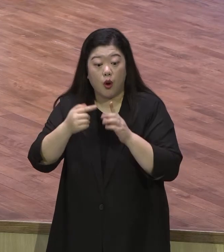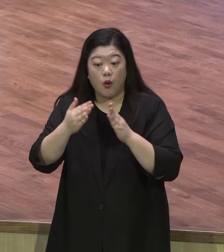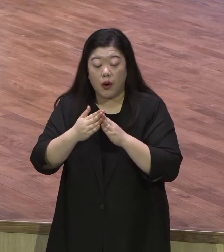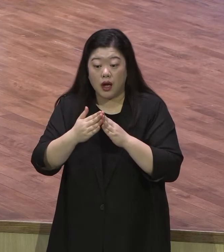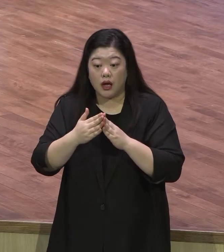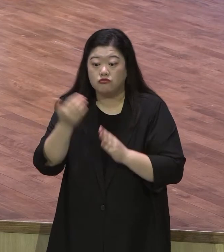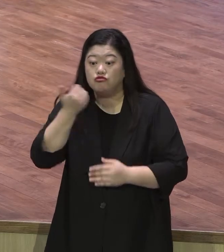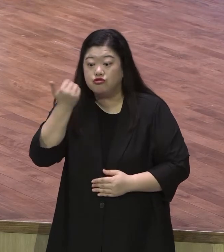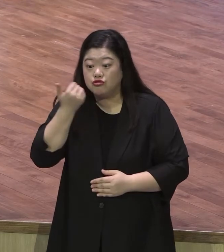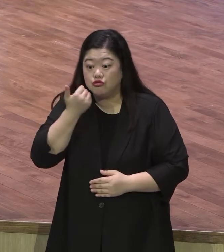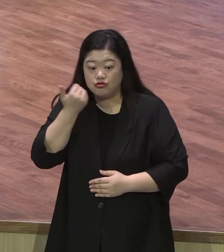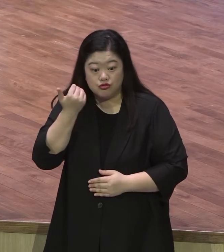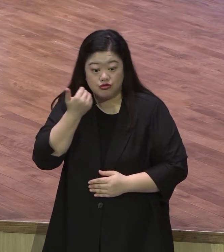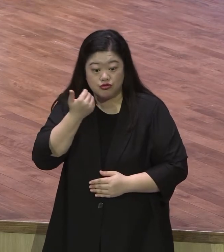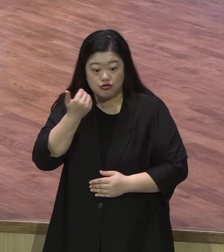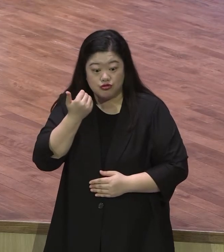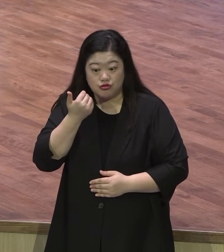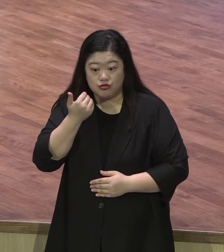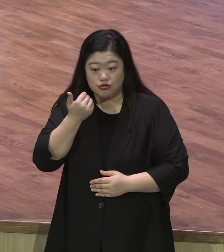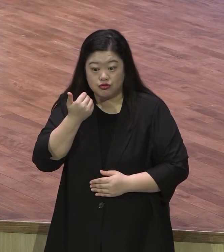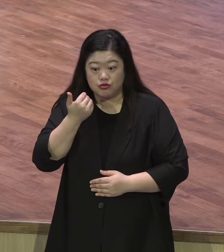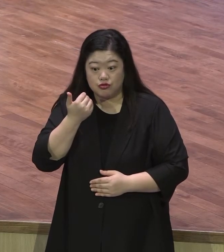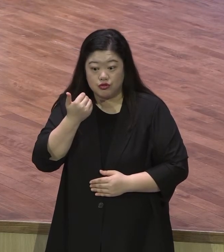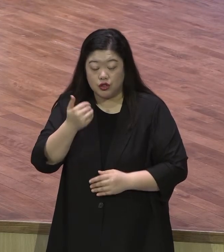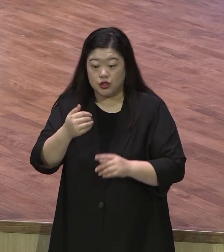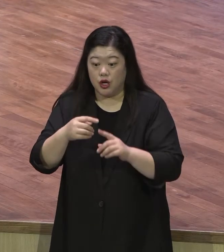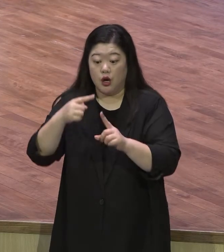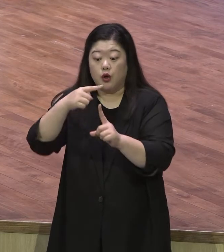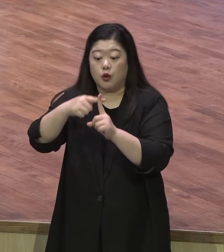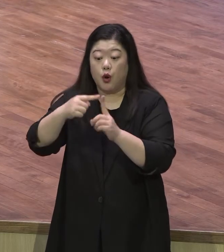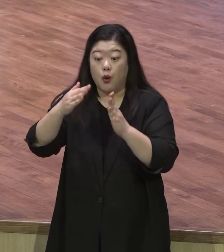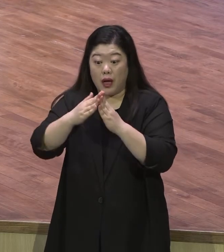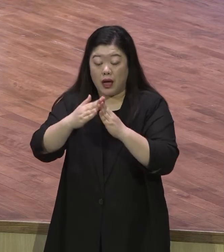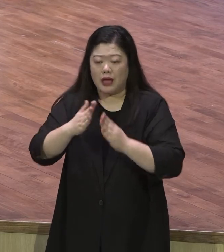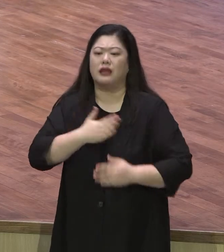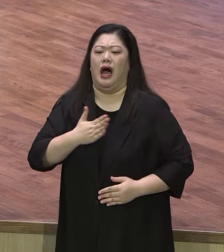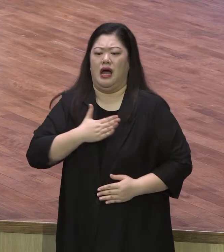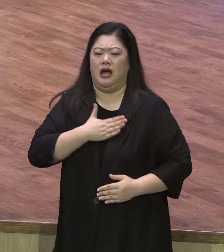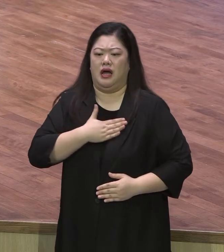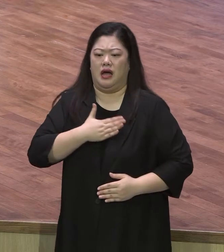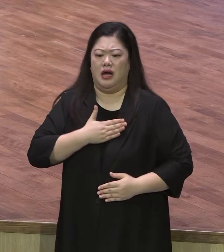여러분의 교회 너 고백 위에 내가 교회를 세웠다. 여러분의 교회입니다.